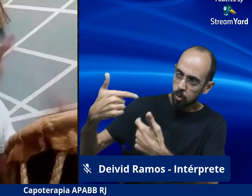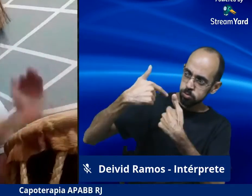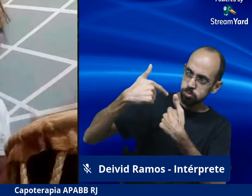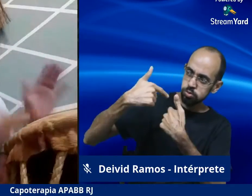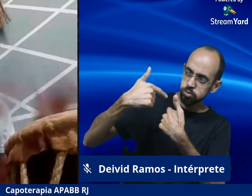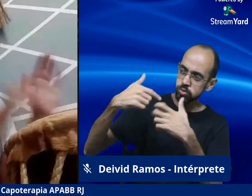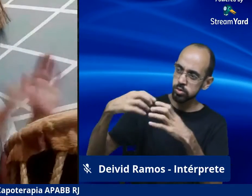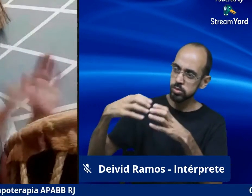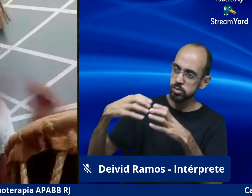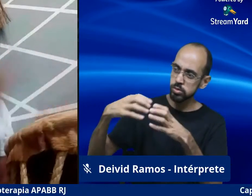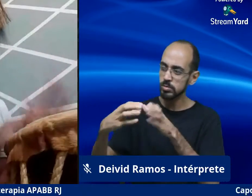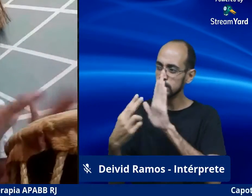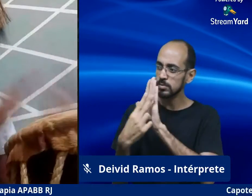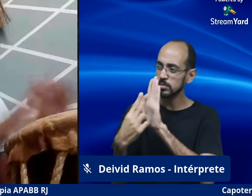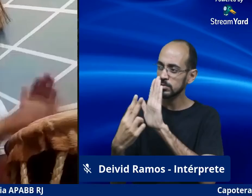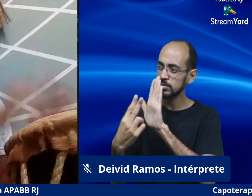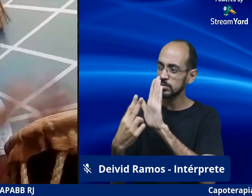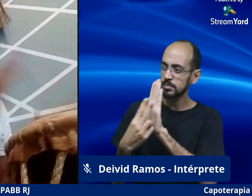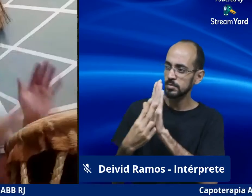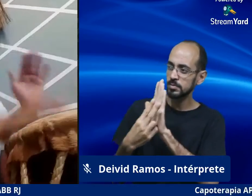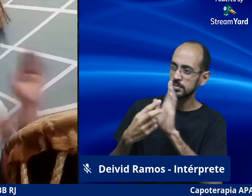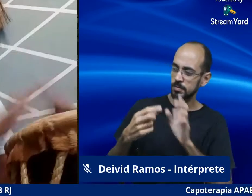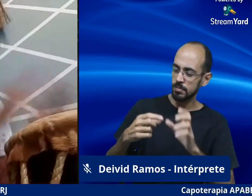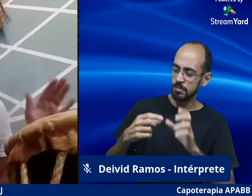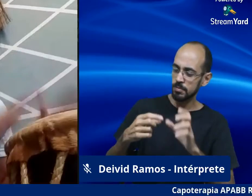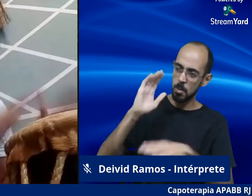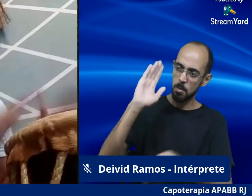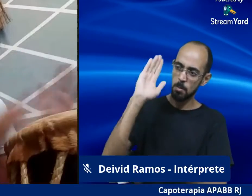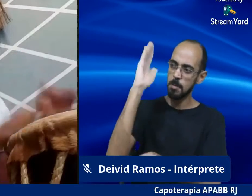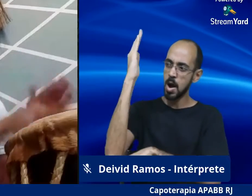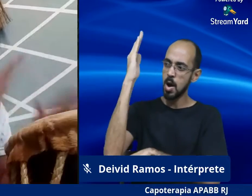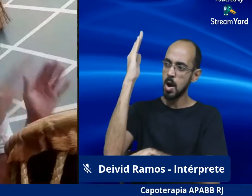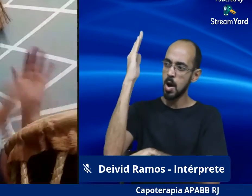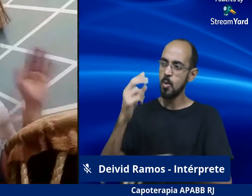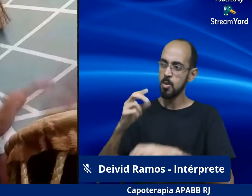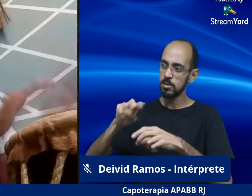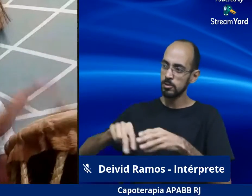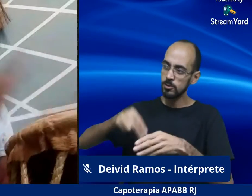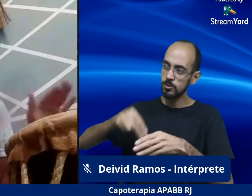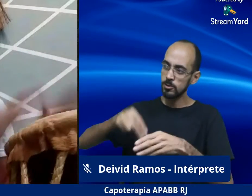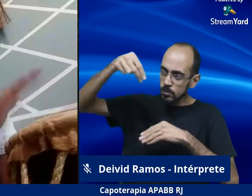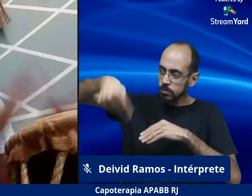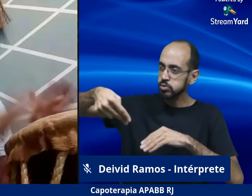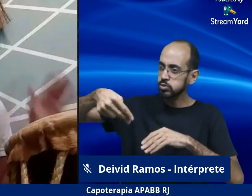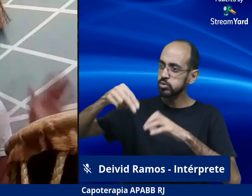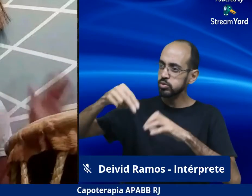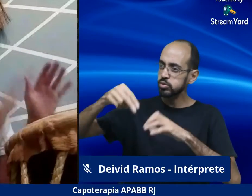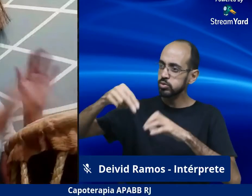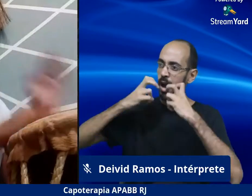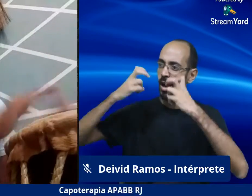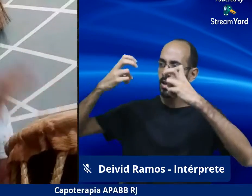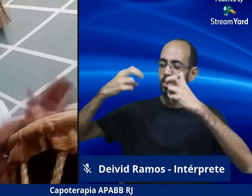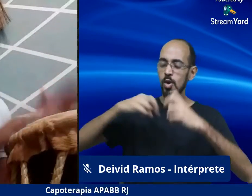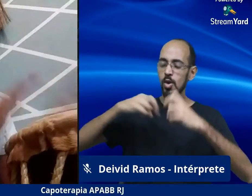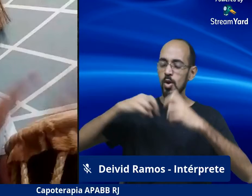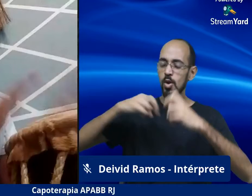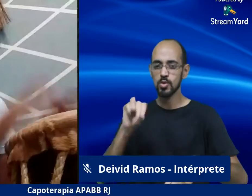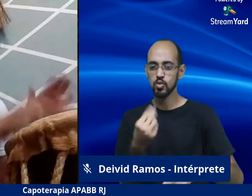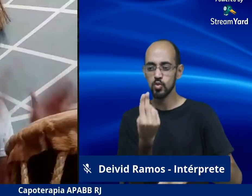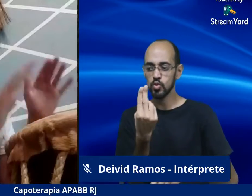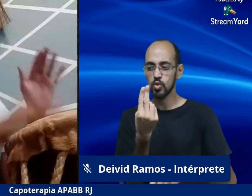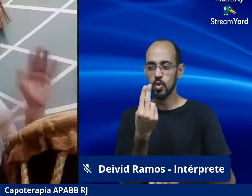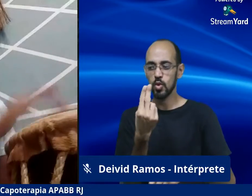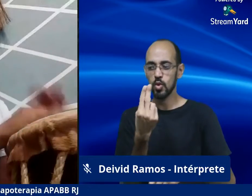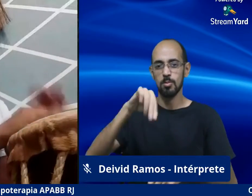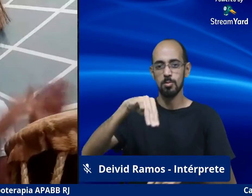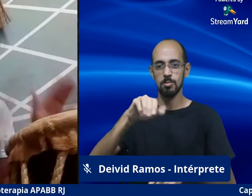valer. Pegou 2 paus, saiu de salto mortal e gritou pra todo mundo que eu sou maculelê. E